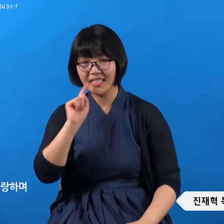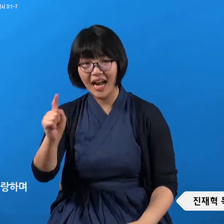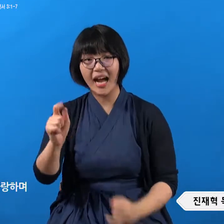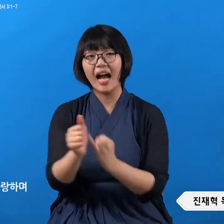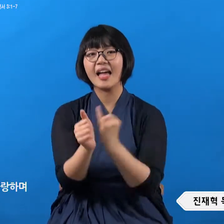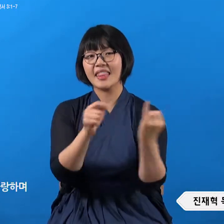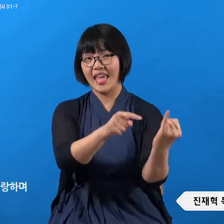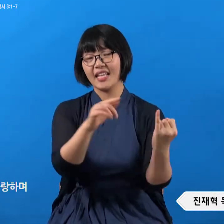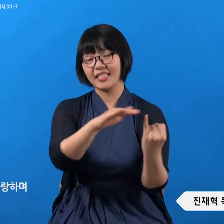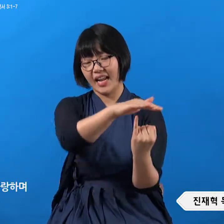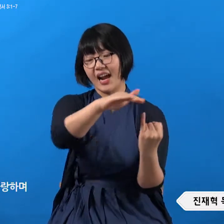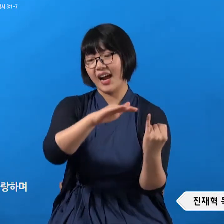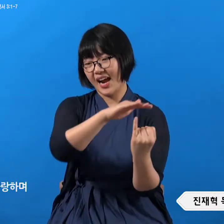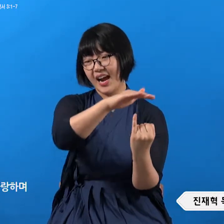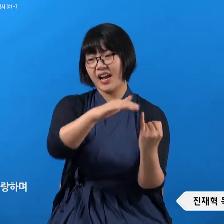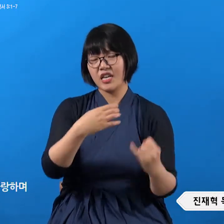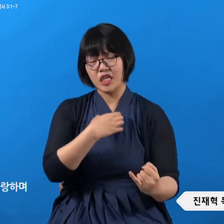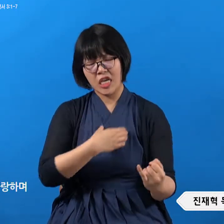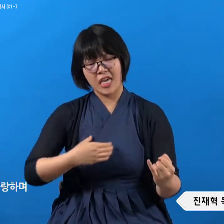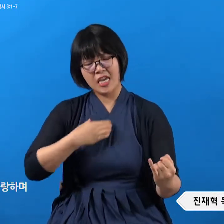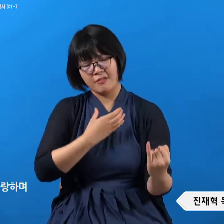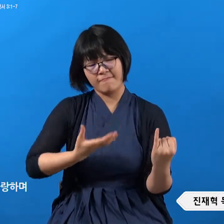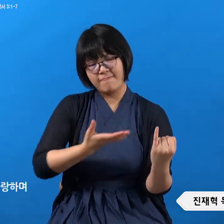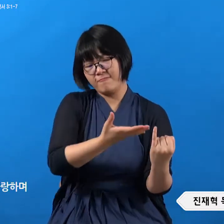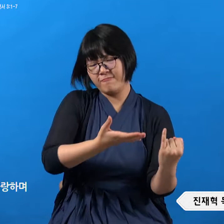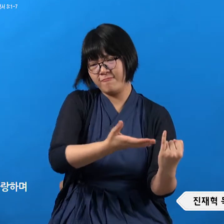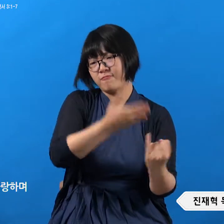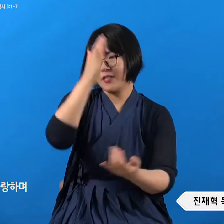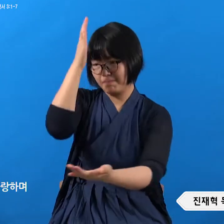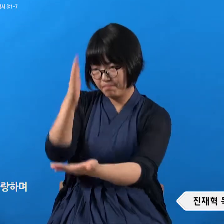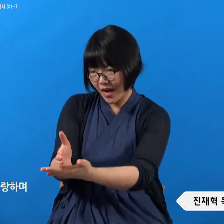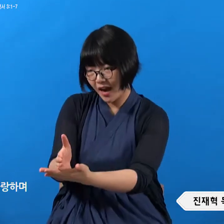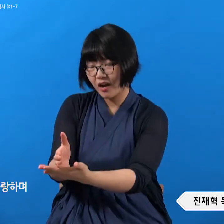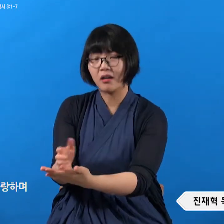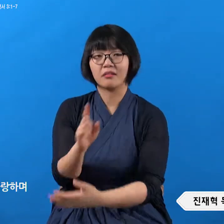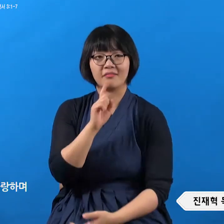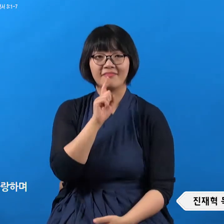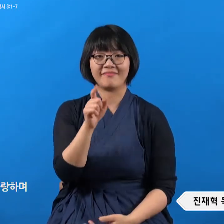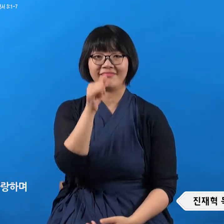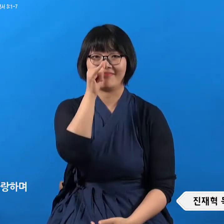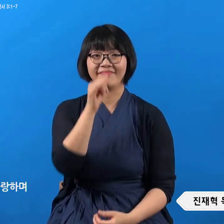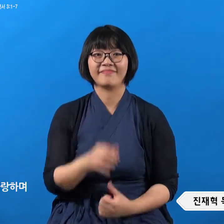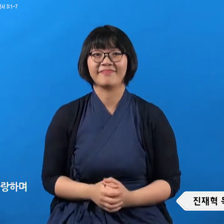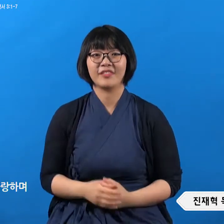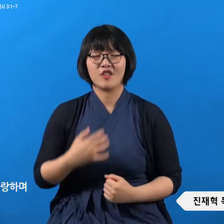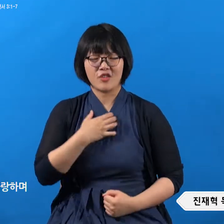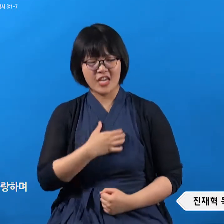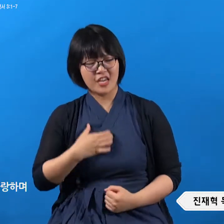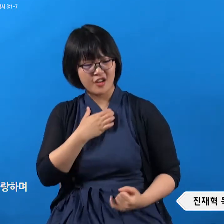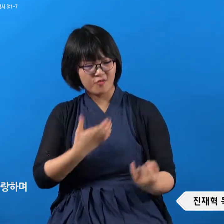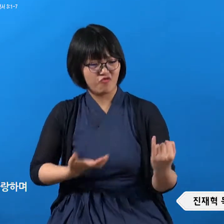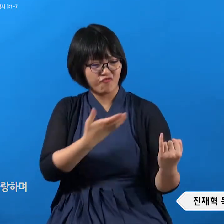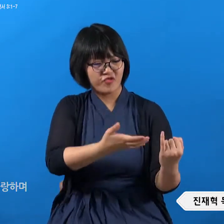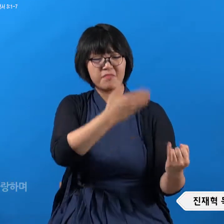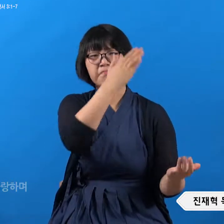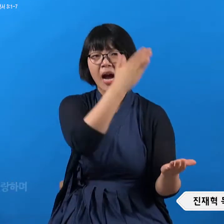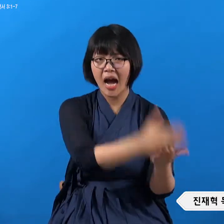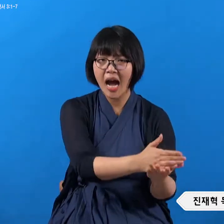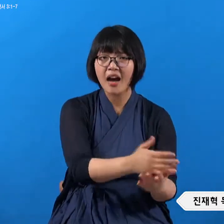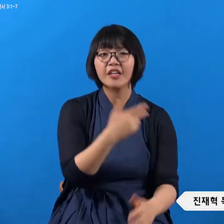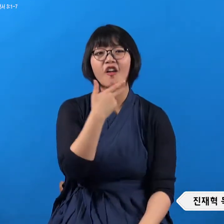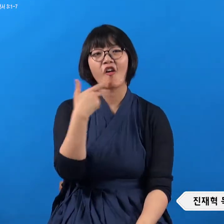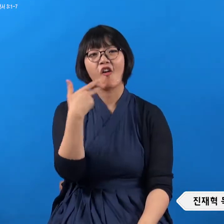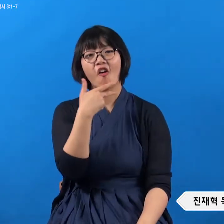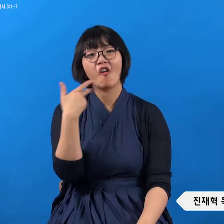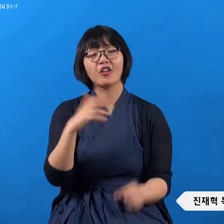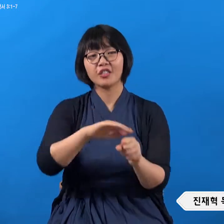남편들아, 아내를 사랑하며 괴롭게 하지 말라. 괴롭게 하지 말라는 영어 성경은